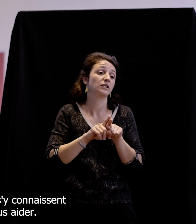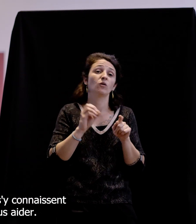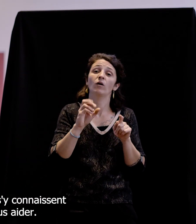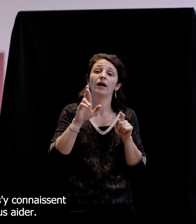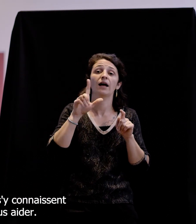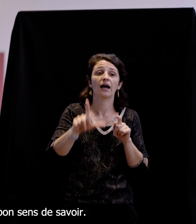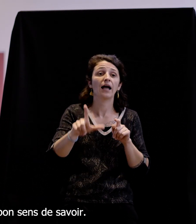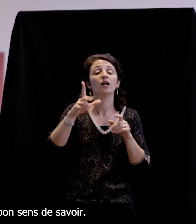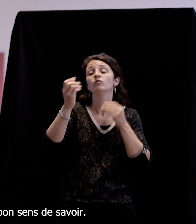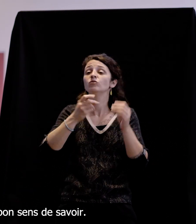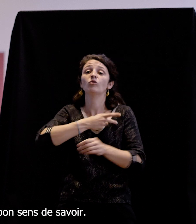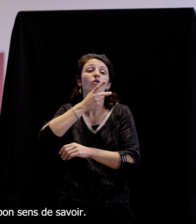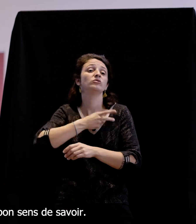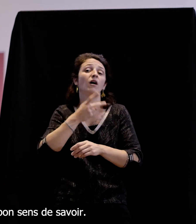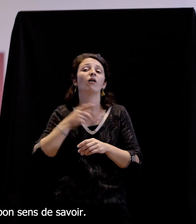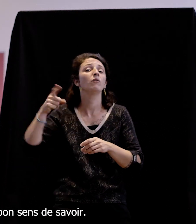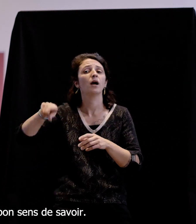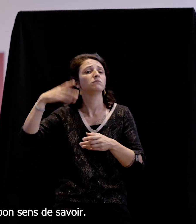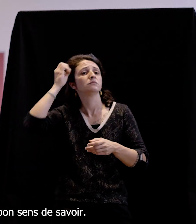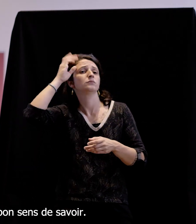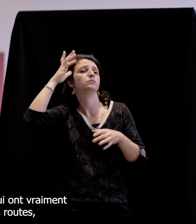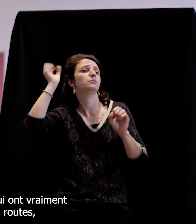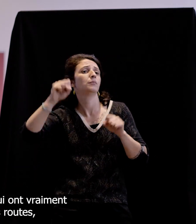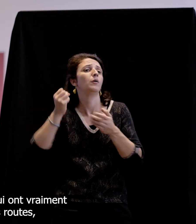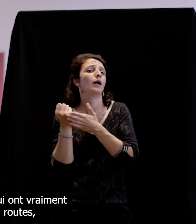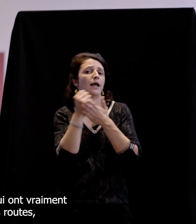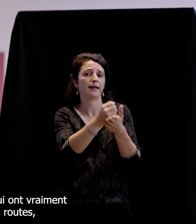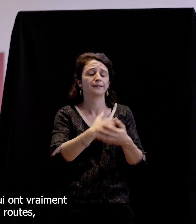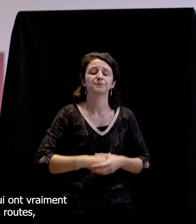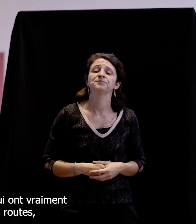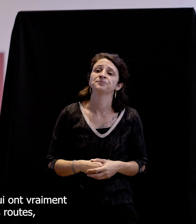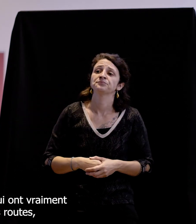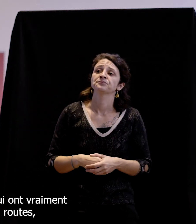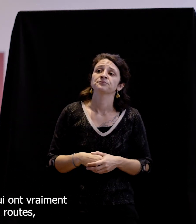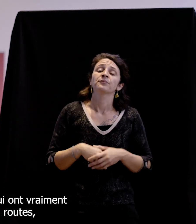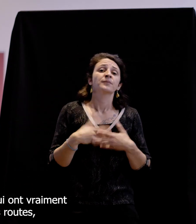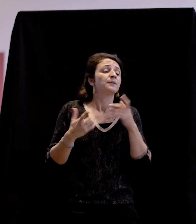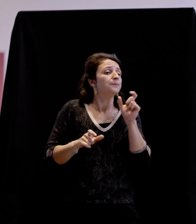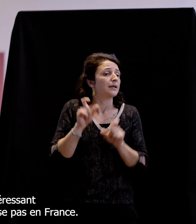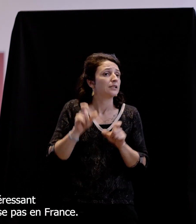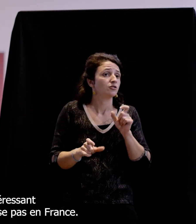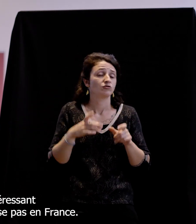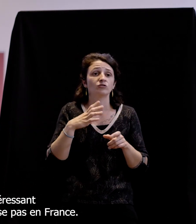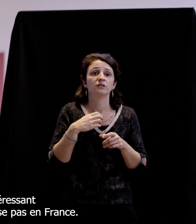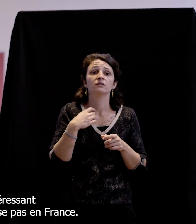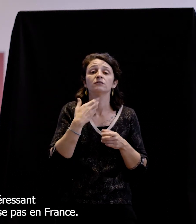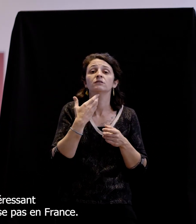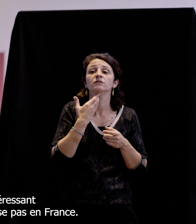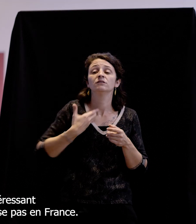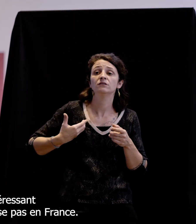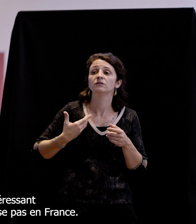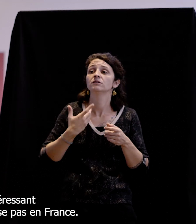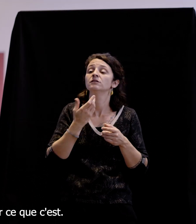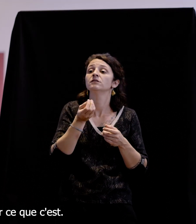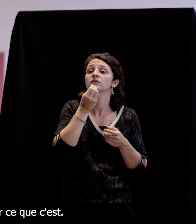s'y connaissent peuvent vous aider. Et puis vous avez le bon sens de savoir. Alors pour ceux qui ont vraiment des fausses routes, ça c'était intéressant parce qu'on